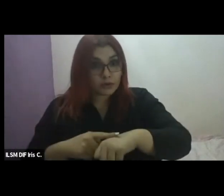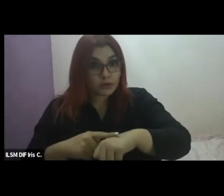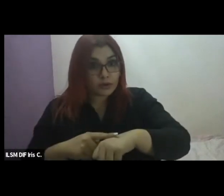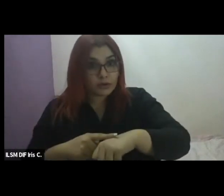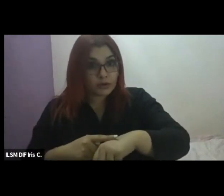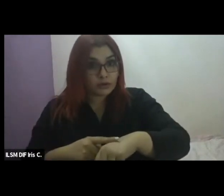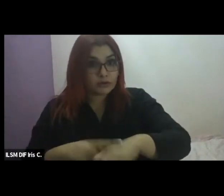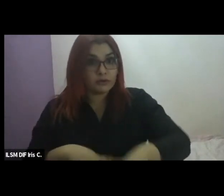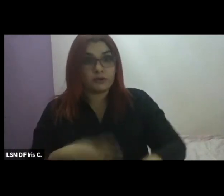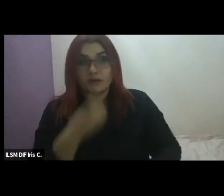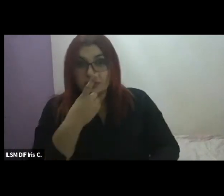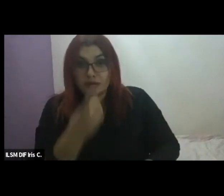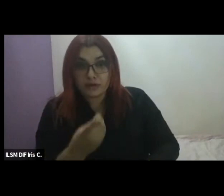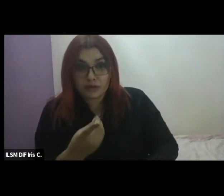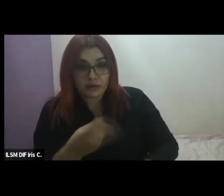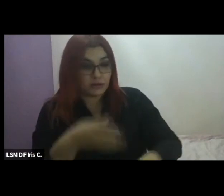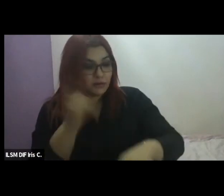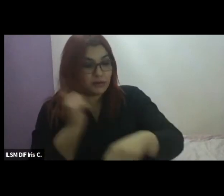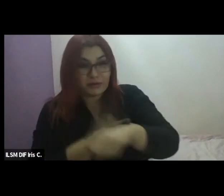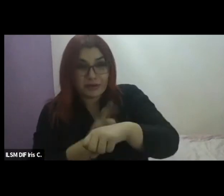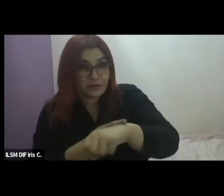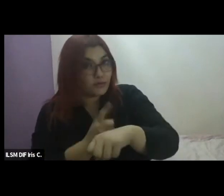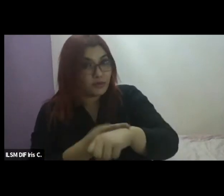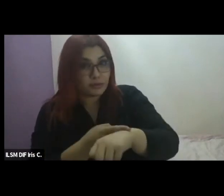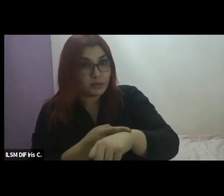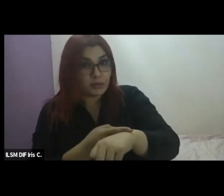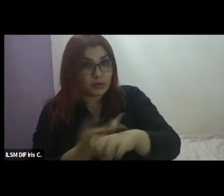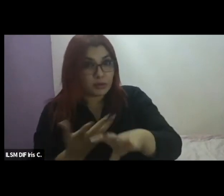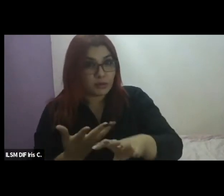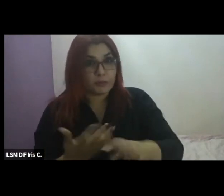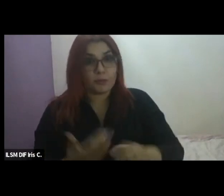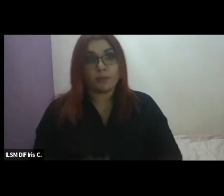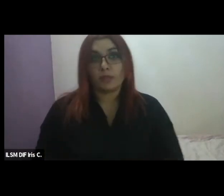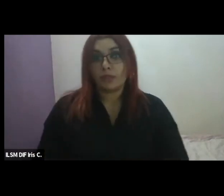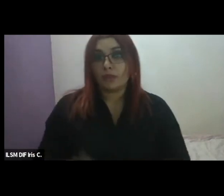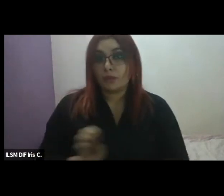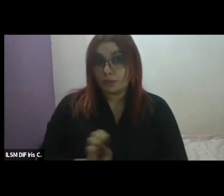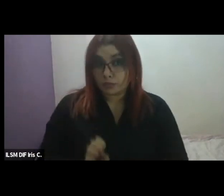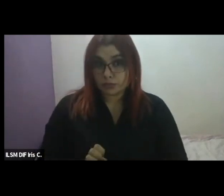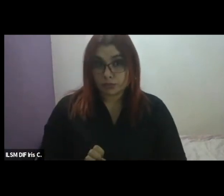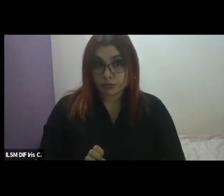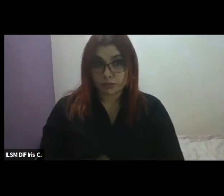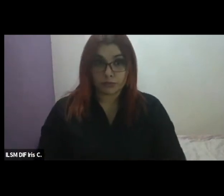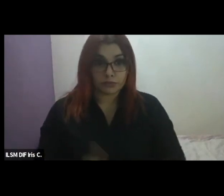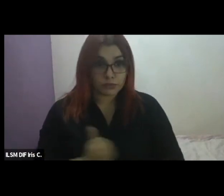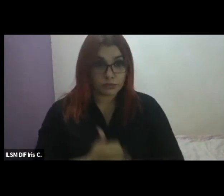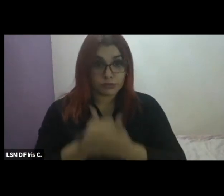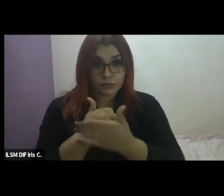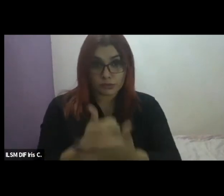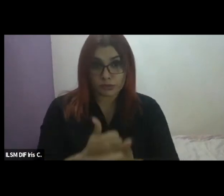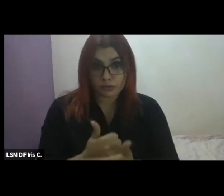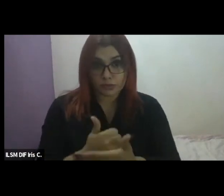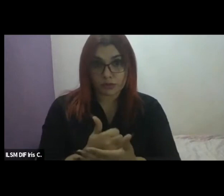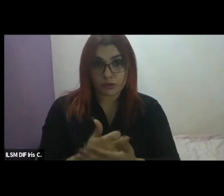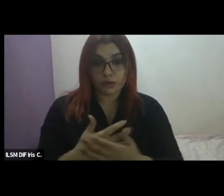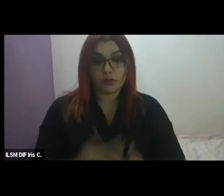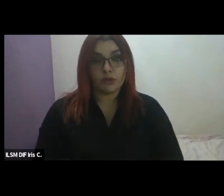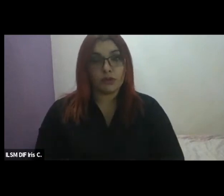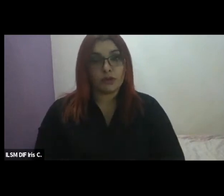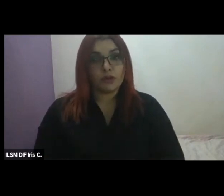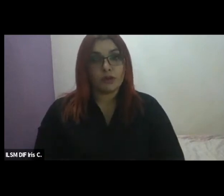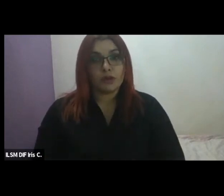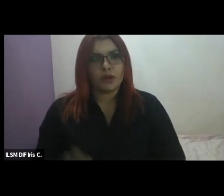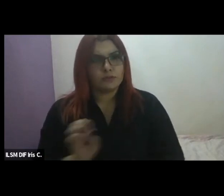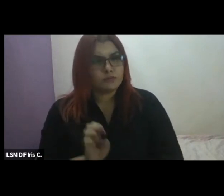¿no? También nos ayudaría a comprender los instrumentos internacionales, particularmente los de